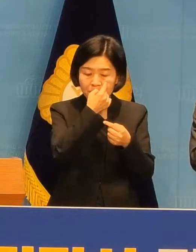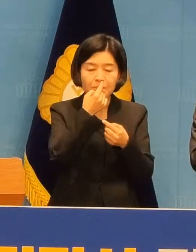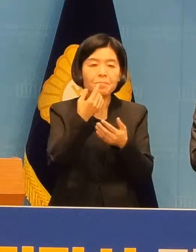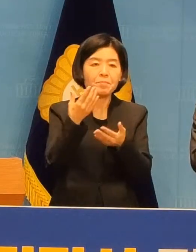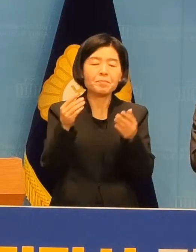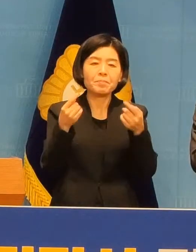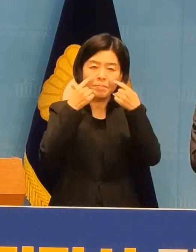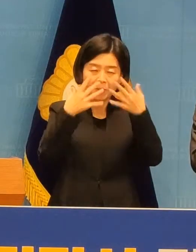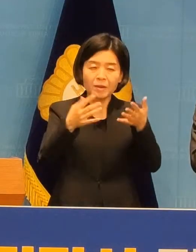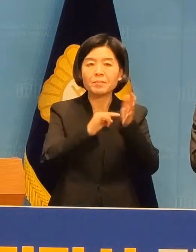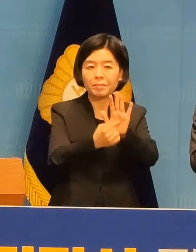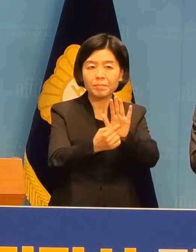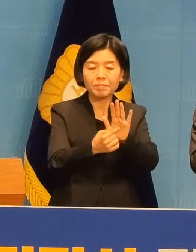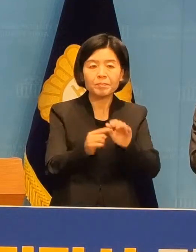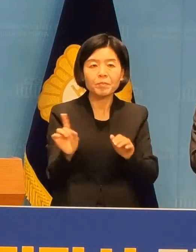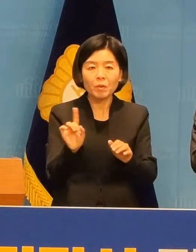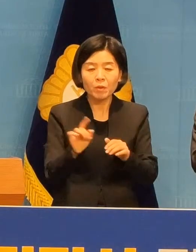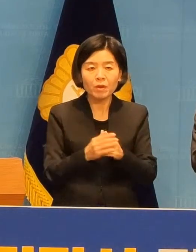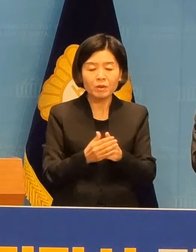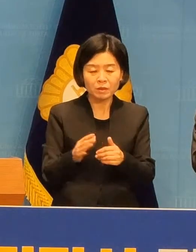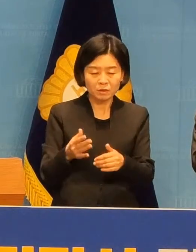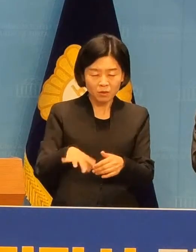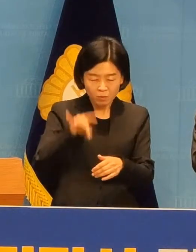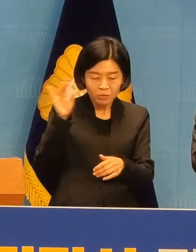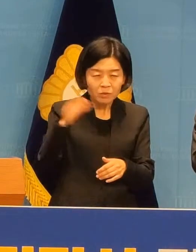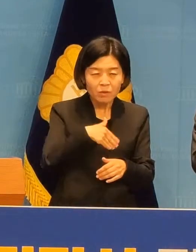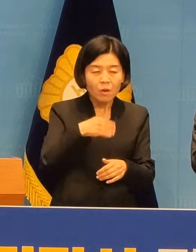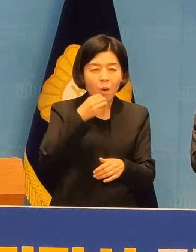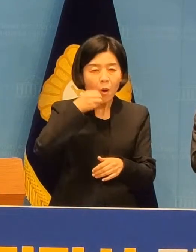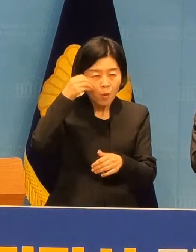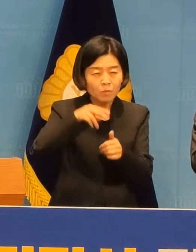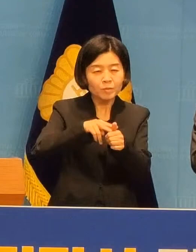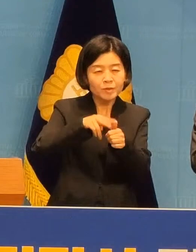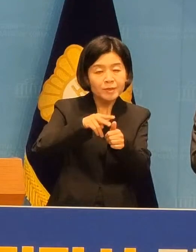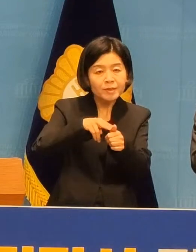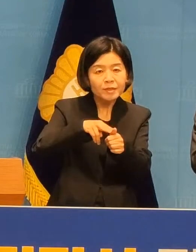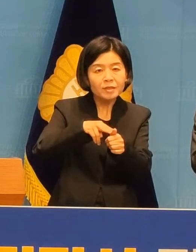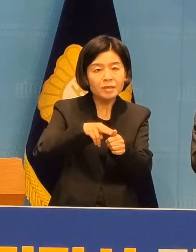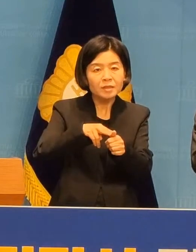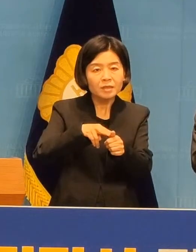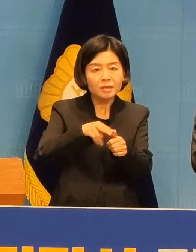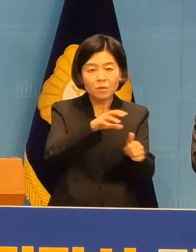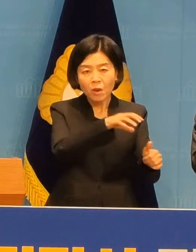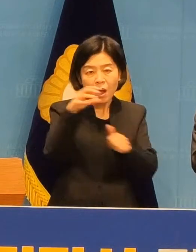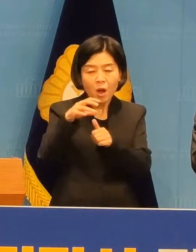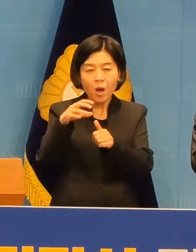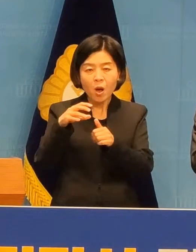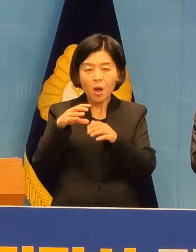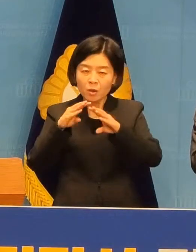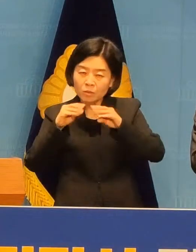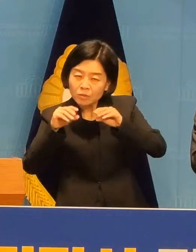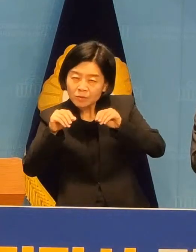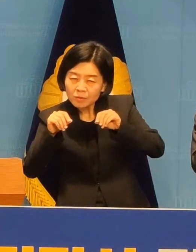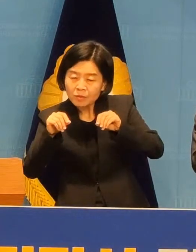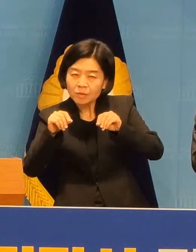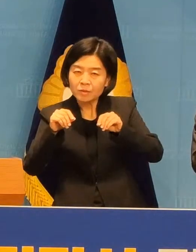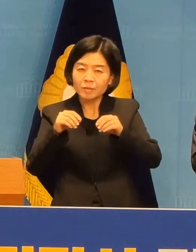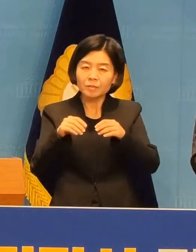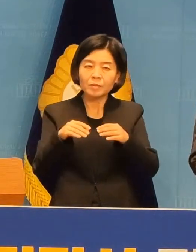MBK가 애초부터 홈플러스 점포를 통한 부동산 장사에 몰두했다는 사실을